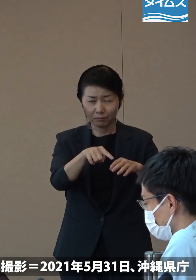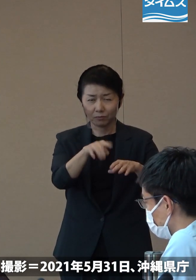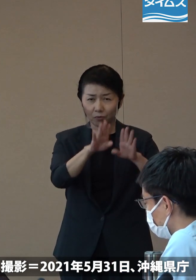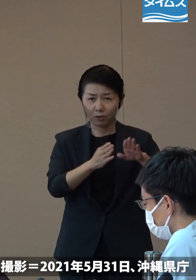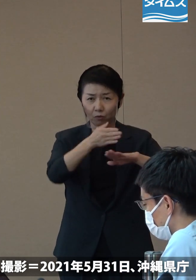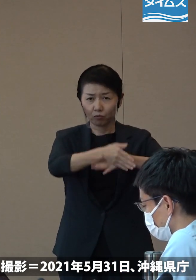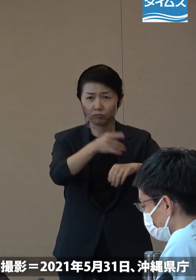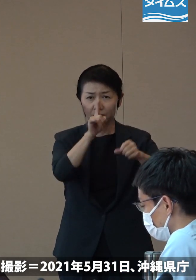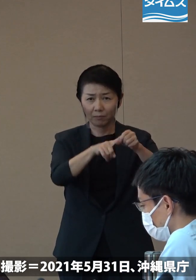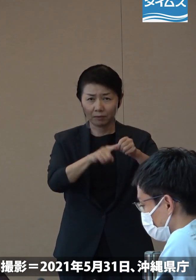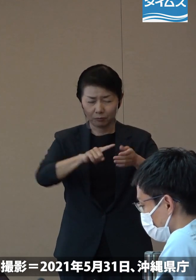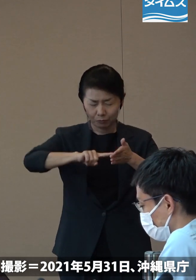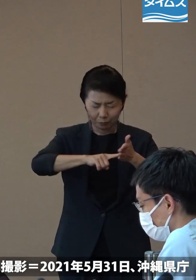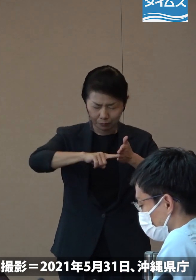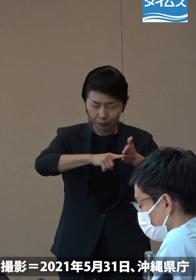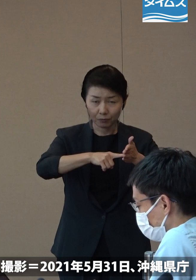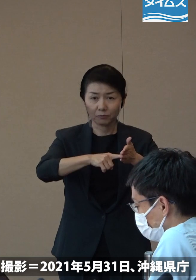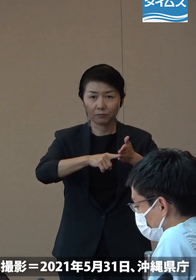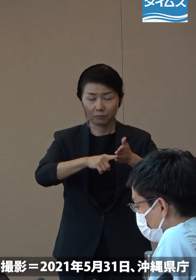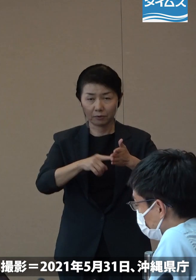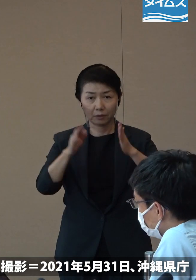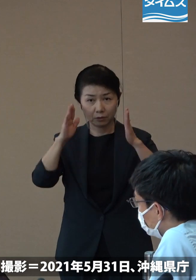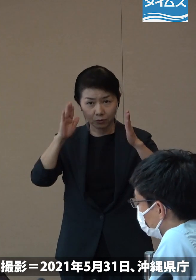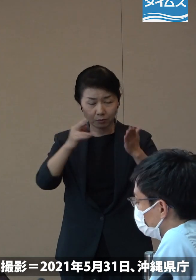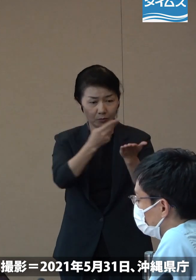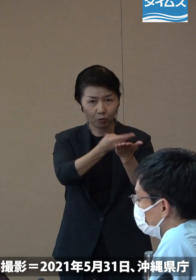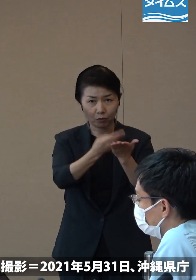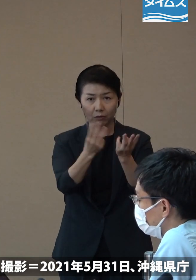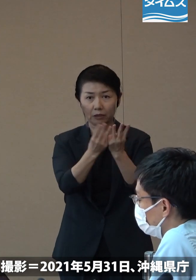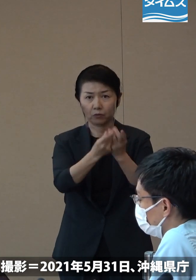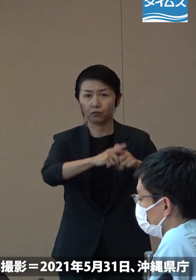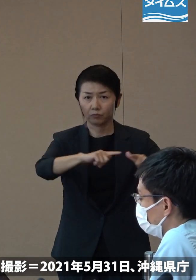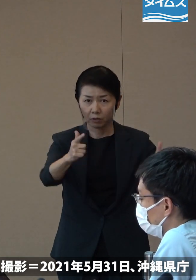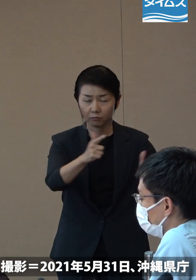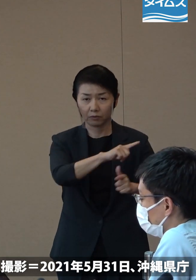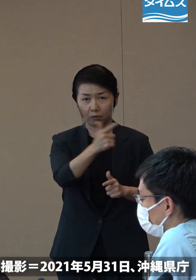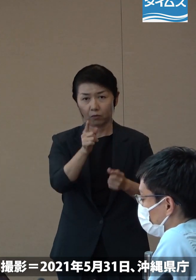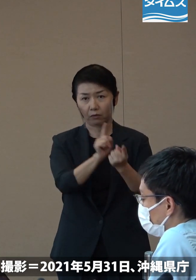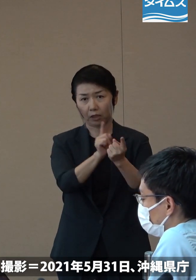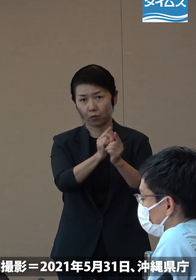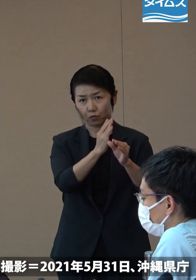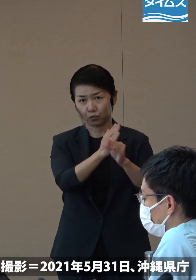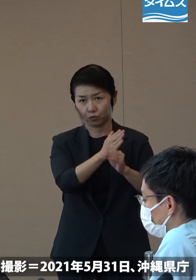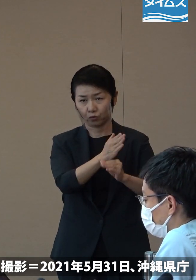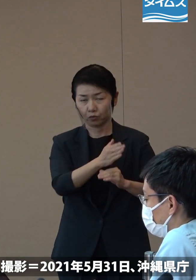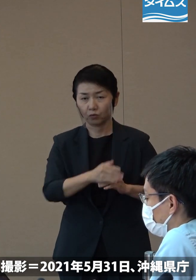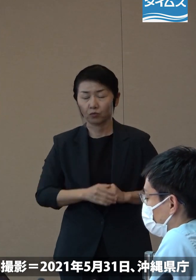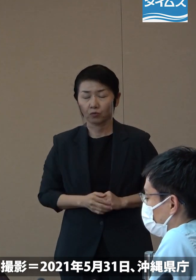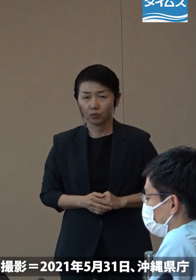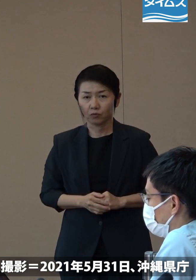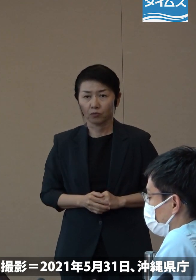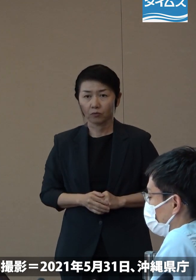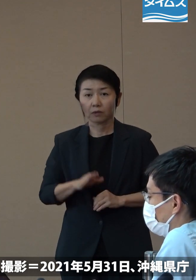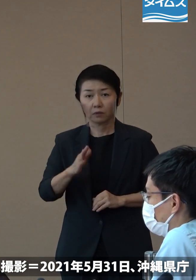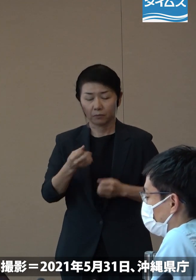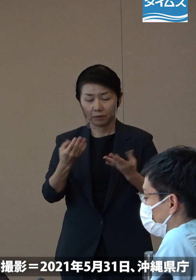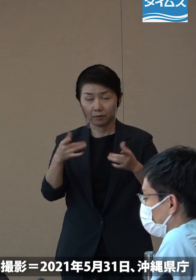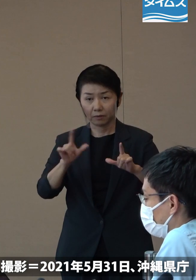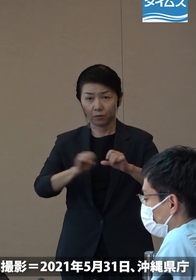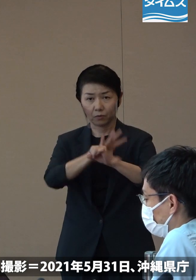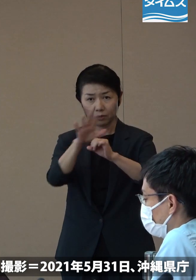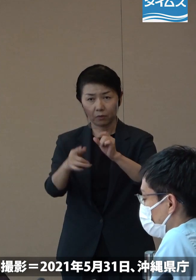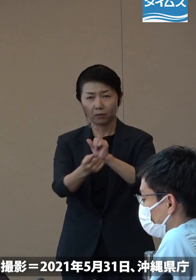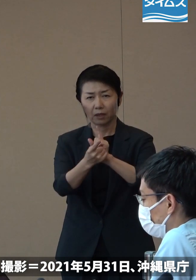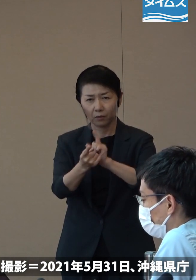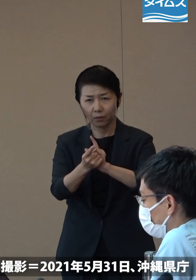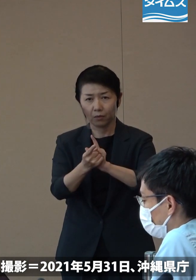限の努力でもって病床数を増やすなどのご対応に取り組んでいただいているところですが、新型コロナへの対応